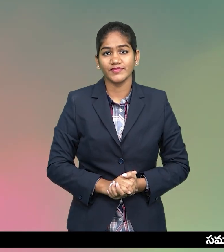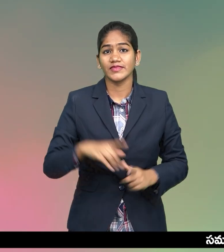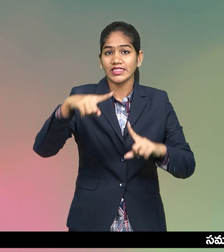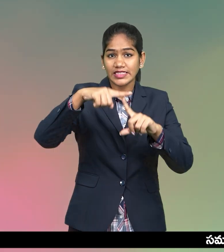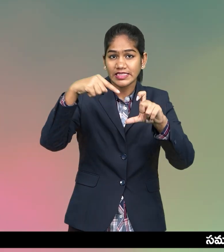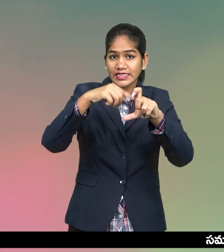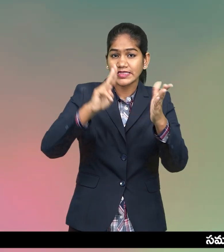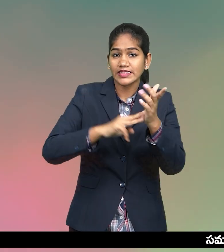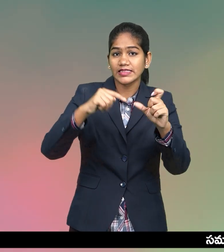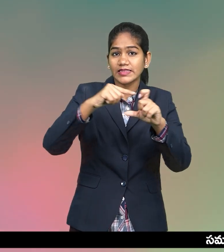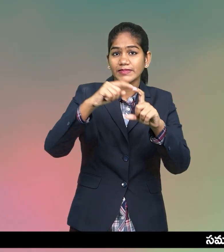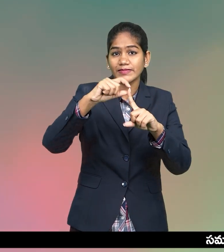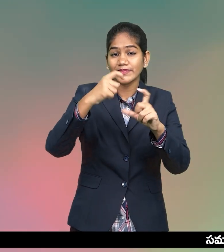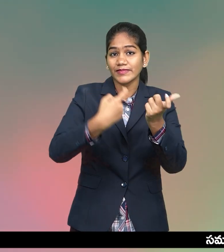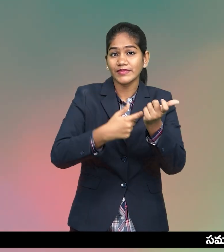సమశీతోష్ణ మండలం,